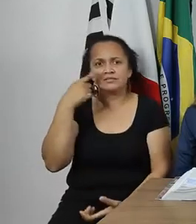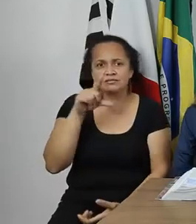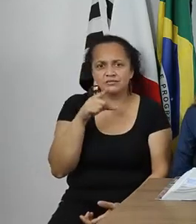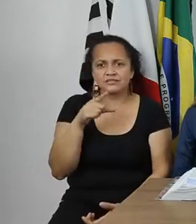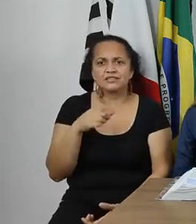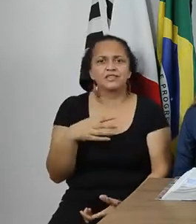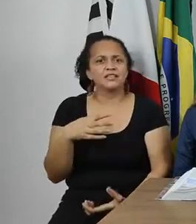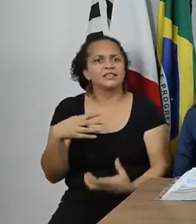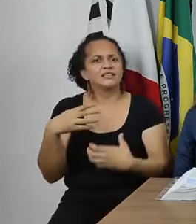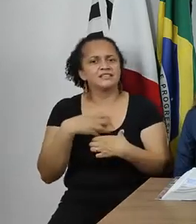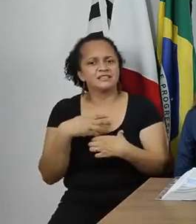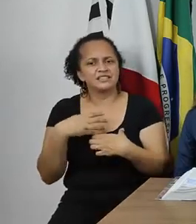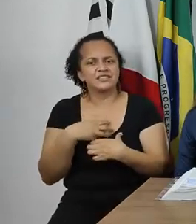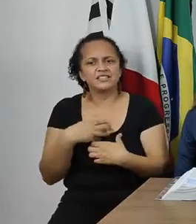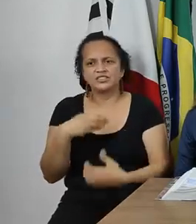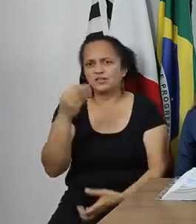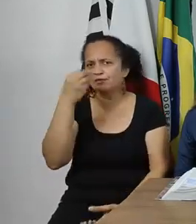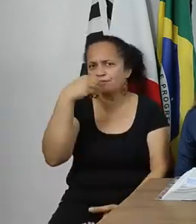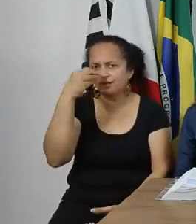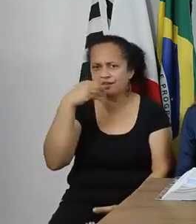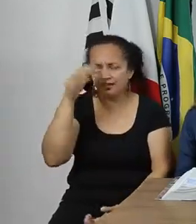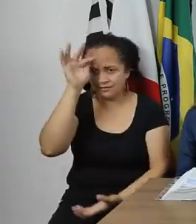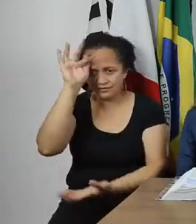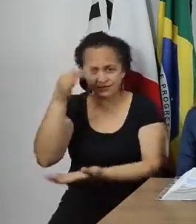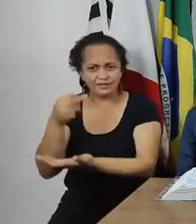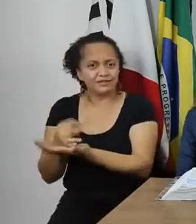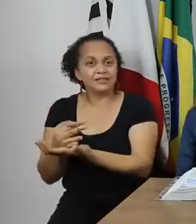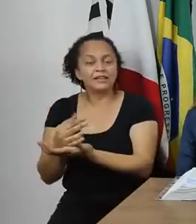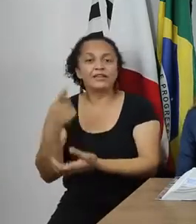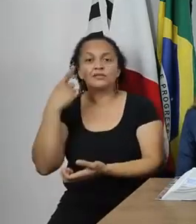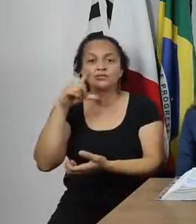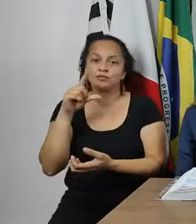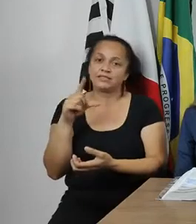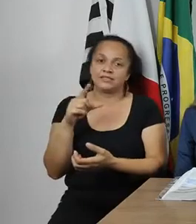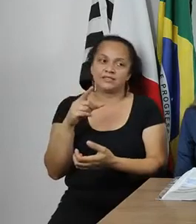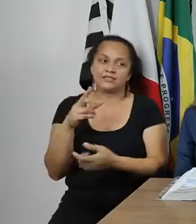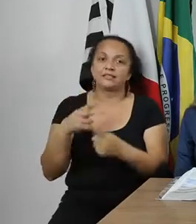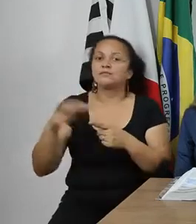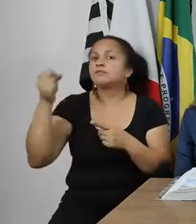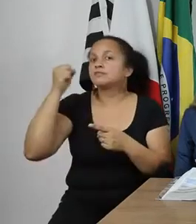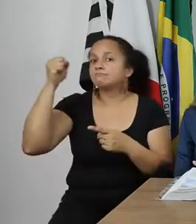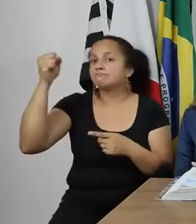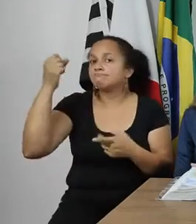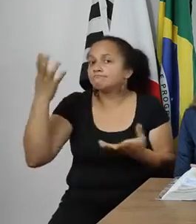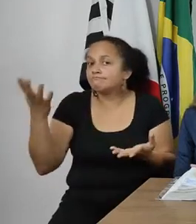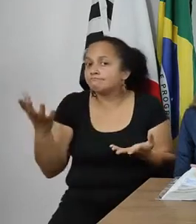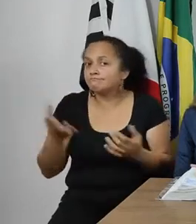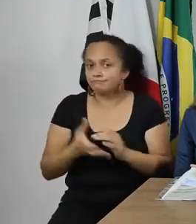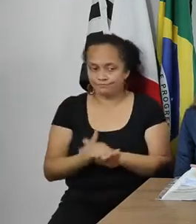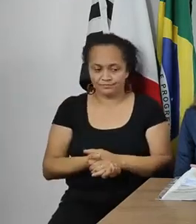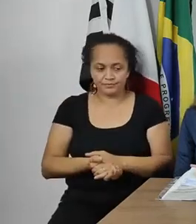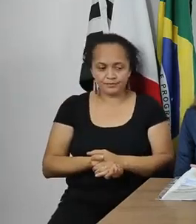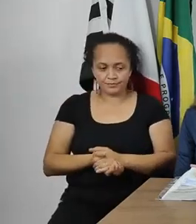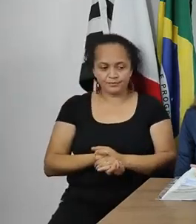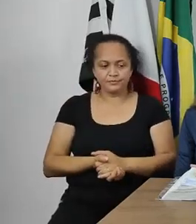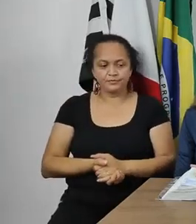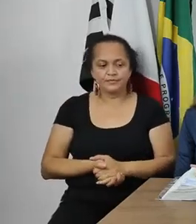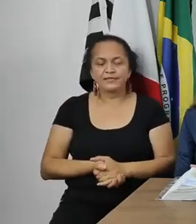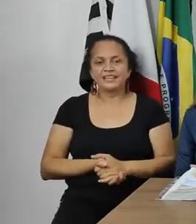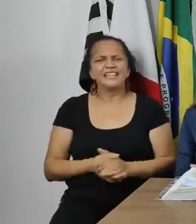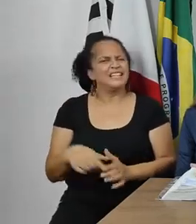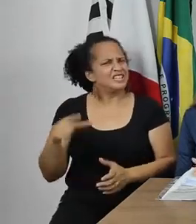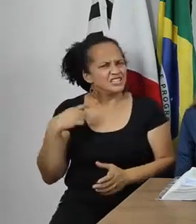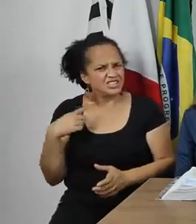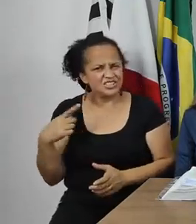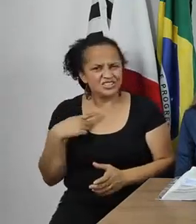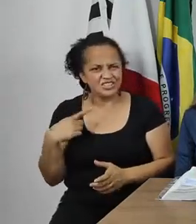você fique enfraquecido na sua fé, ele ganha a batalha. Aqui podemos ver que há uma guerra, mas não uma